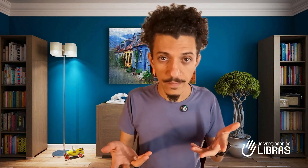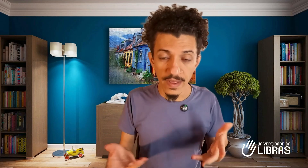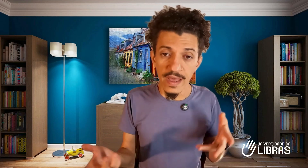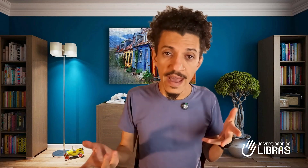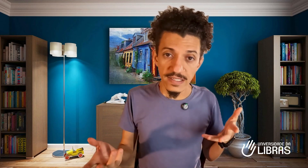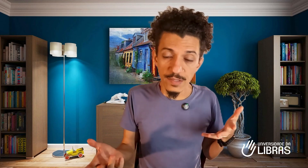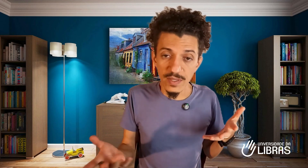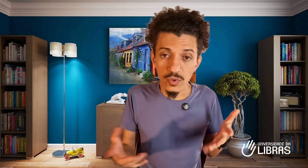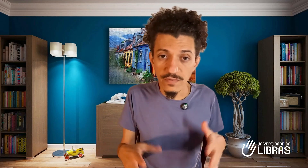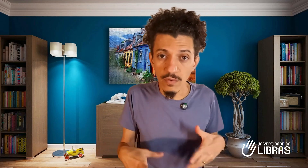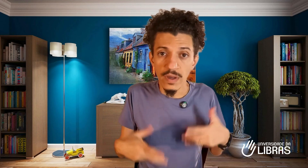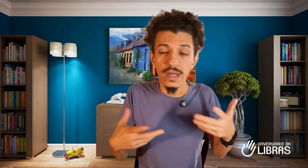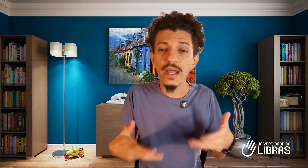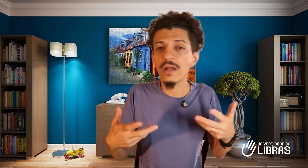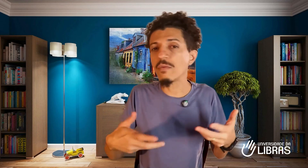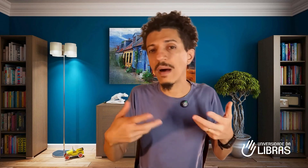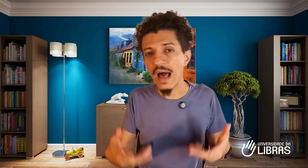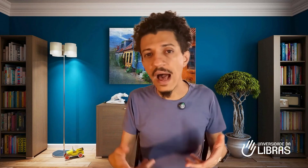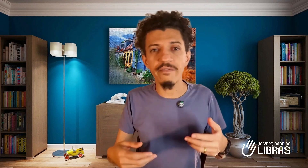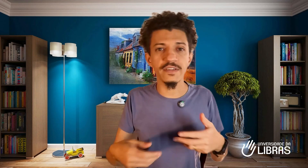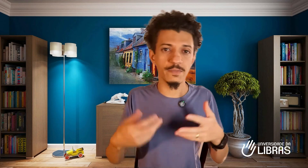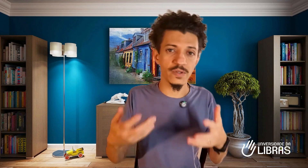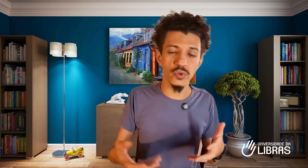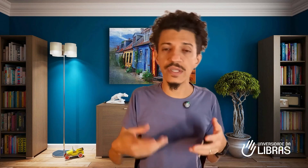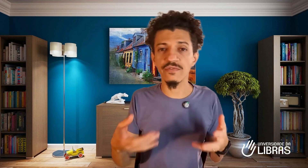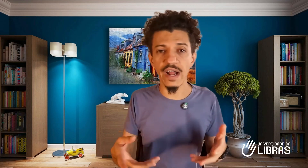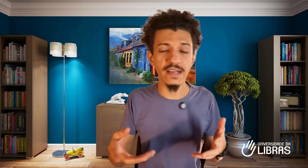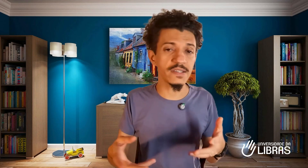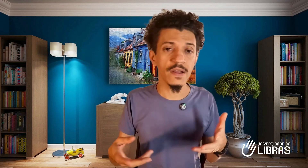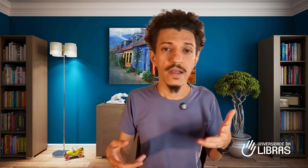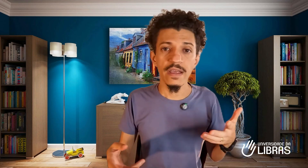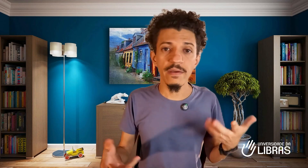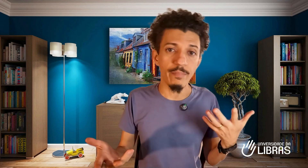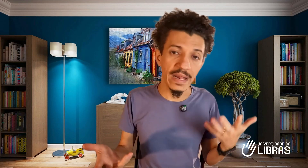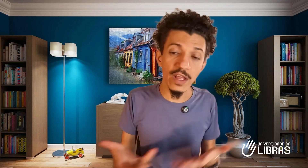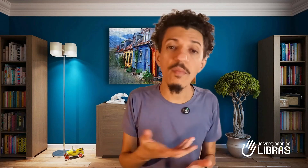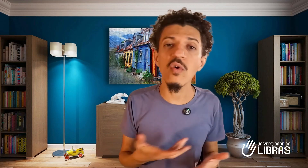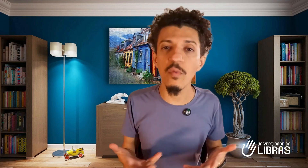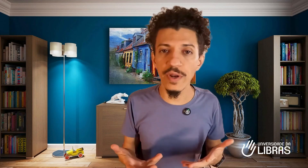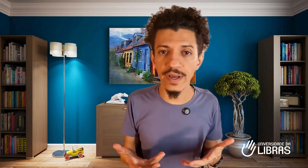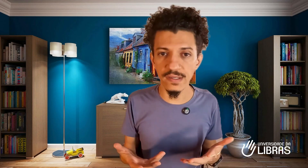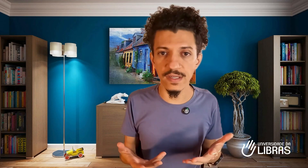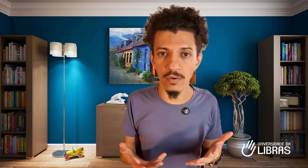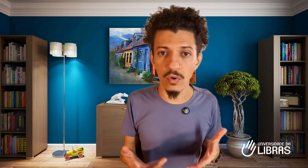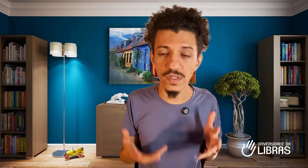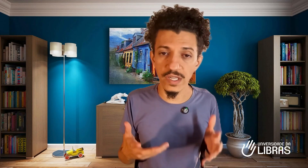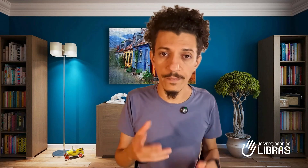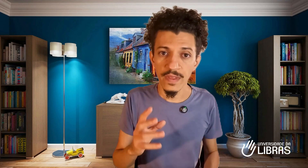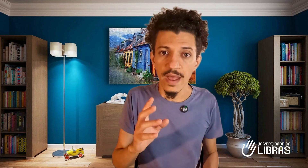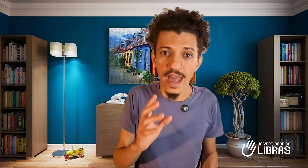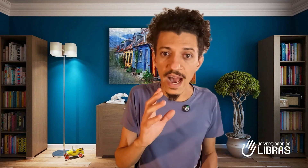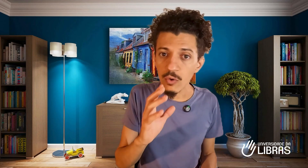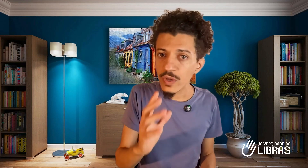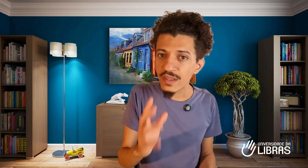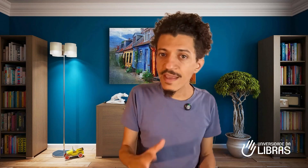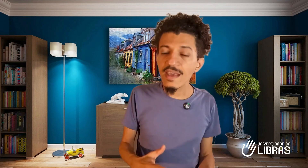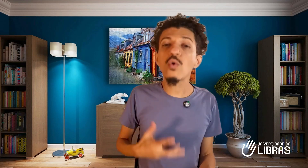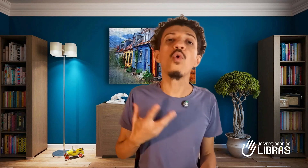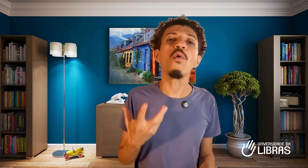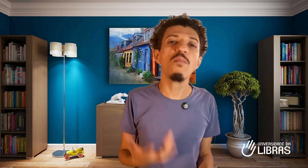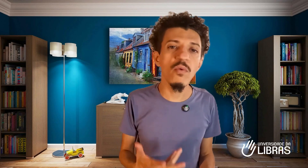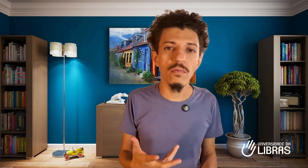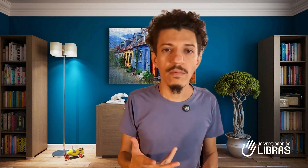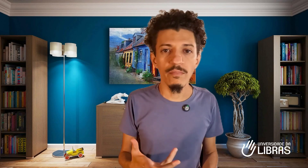comunicação, essas pessoas vão criando palavras, expressões, frases e para ter uma comunicação. Ou seja, é algo que tem